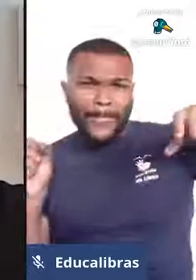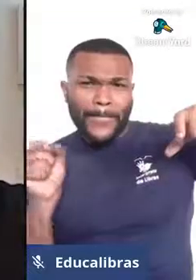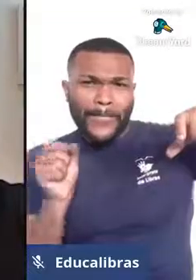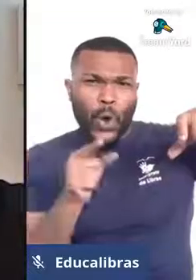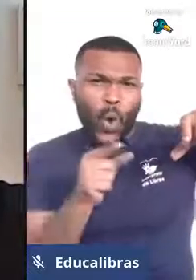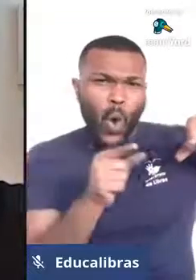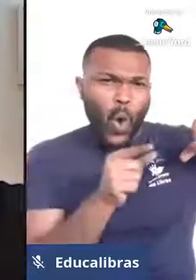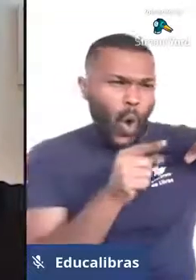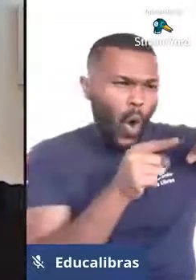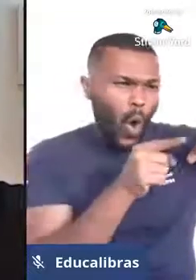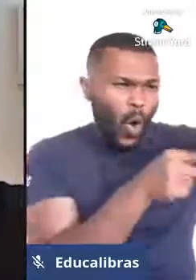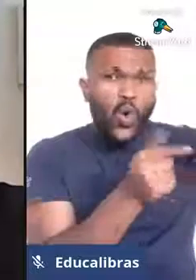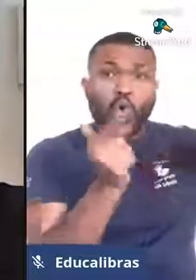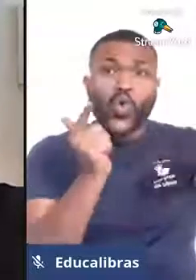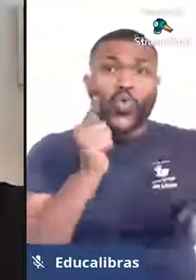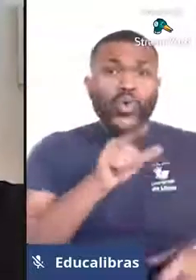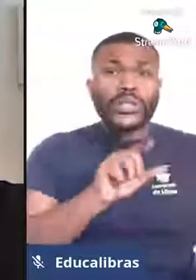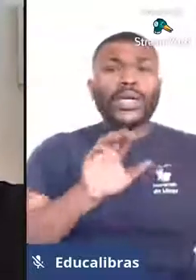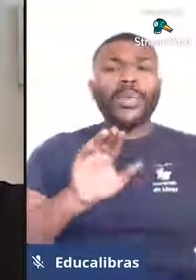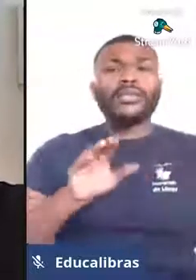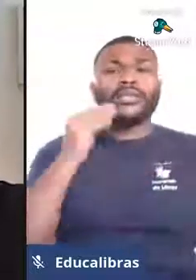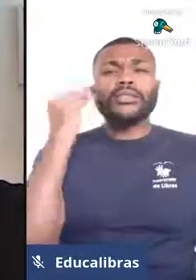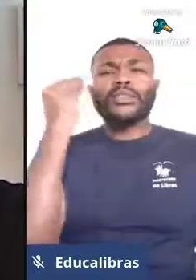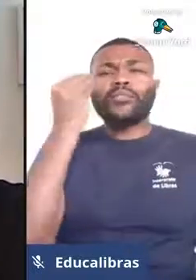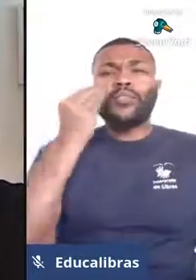experiência lúdica, experiência